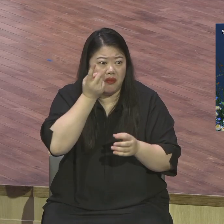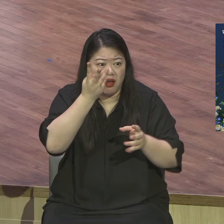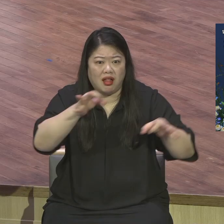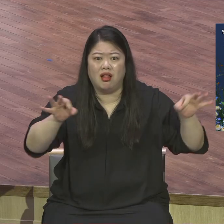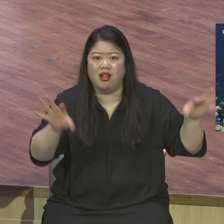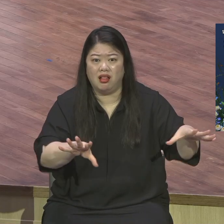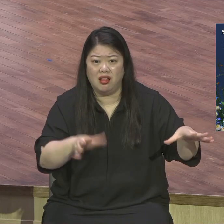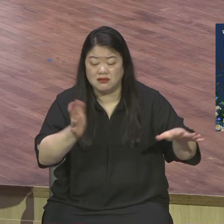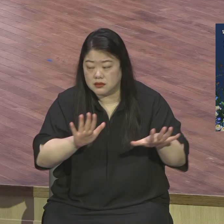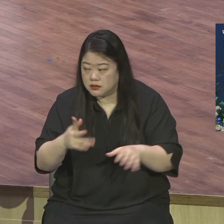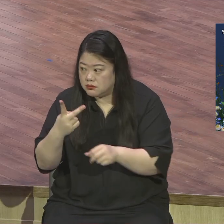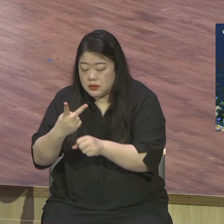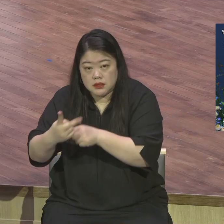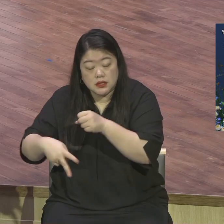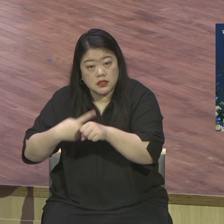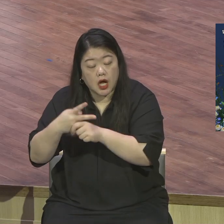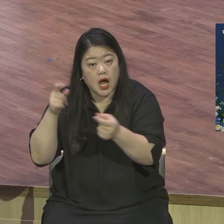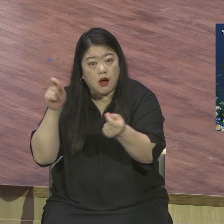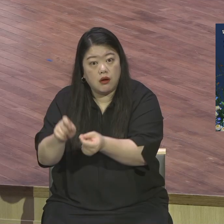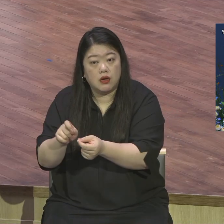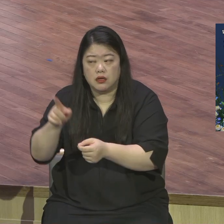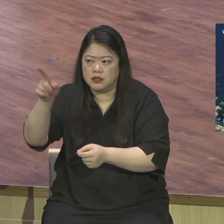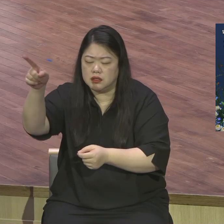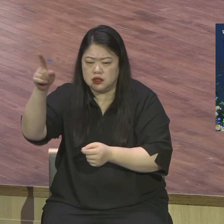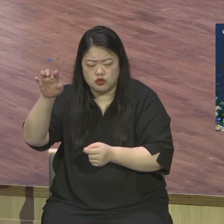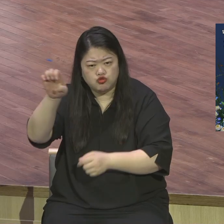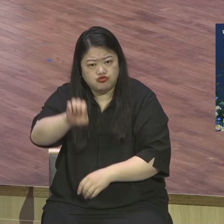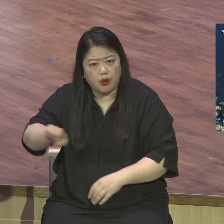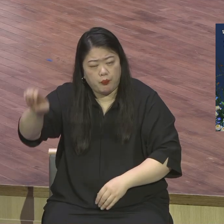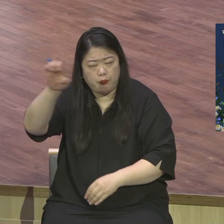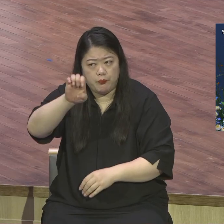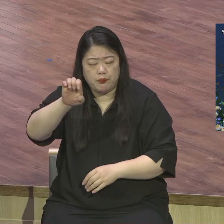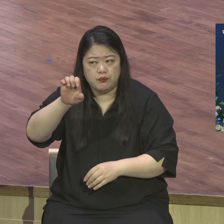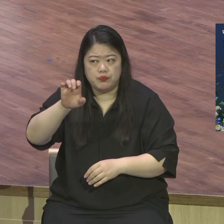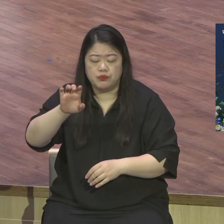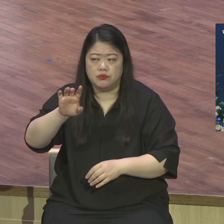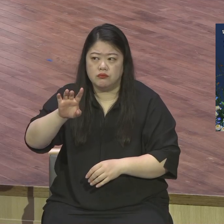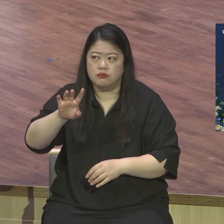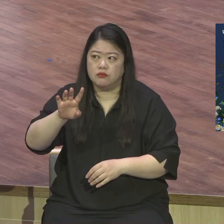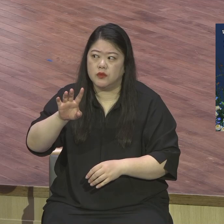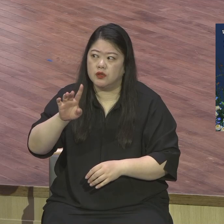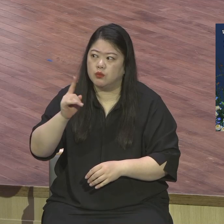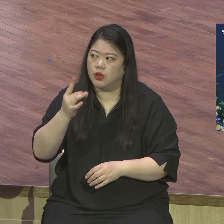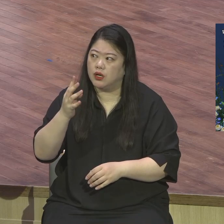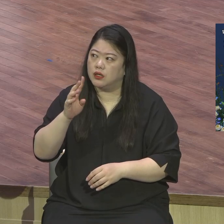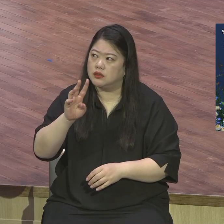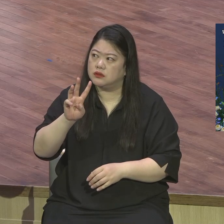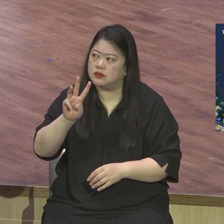수백 년 만에 처음 오는 일 이런 일이 우연히 있겠냐고